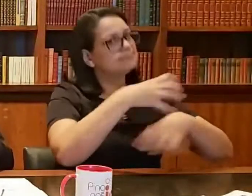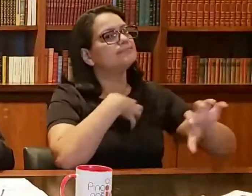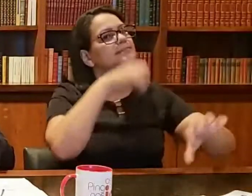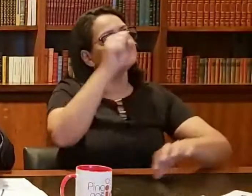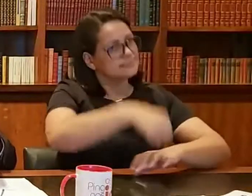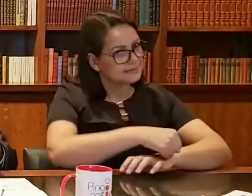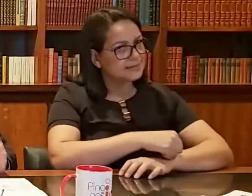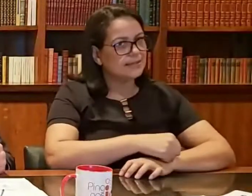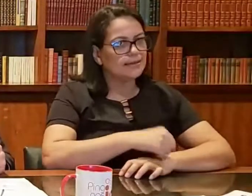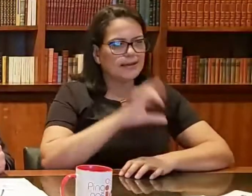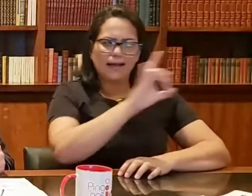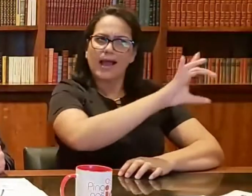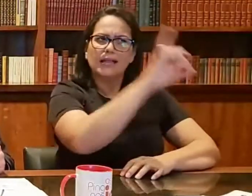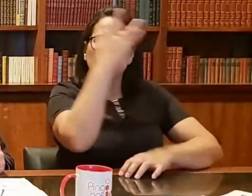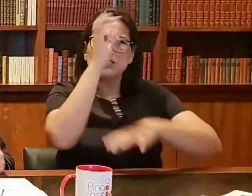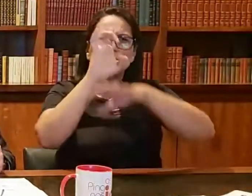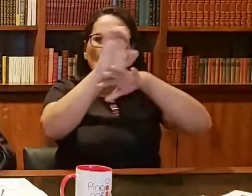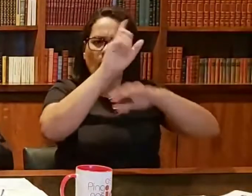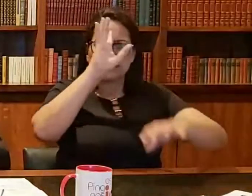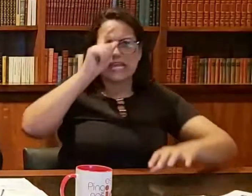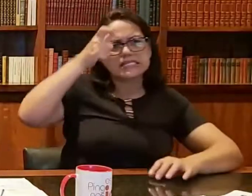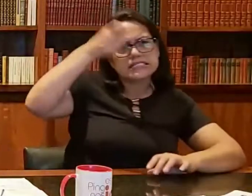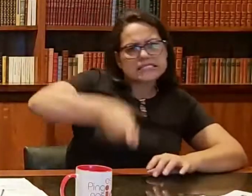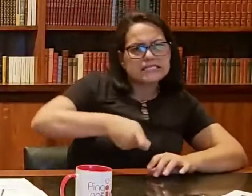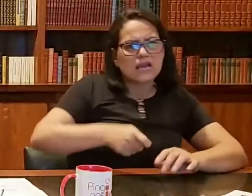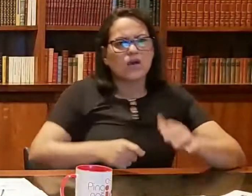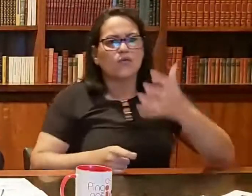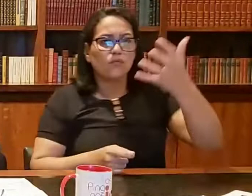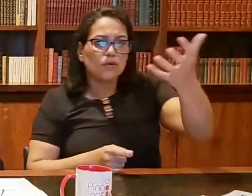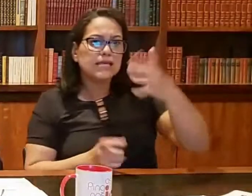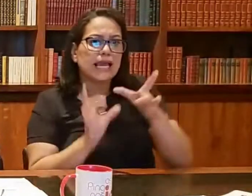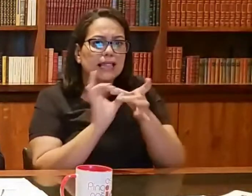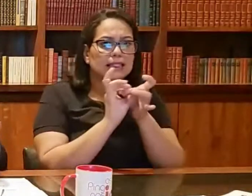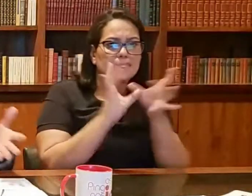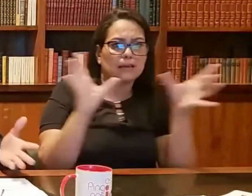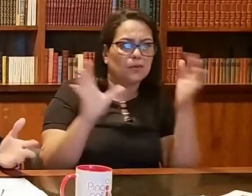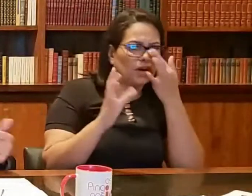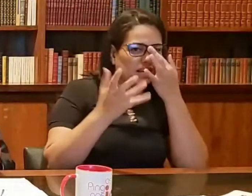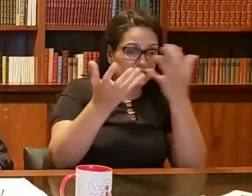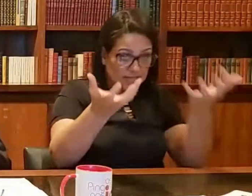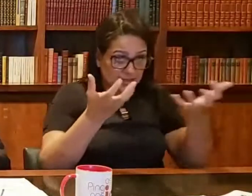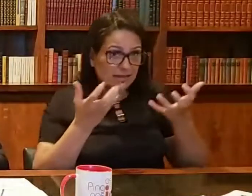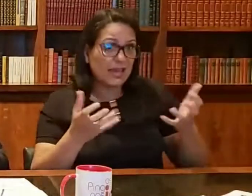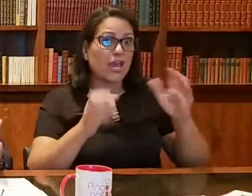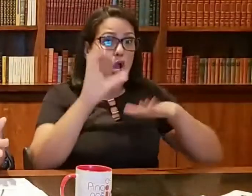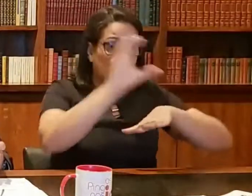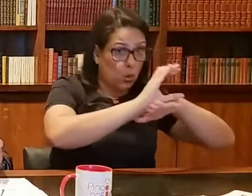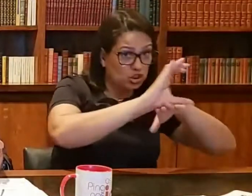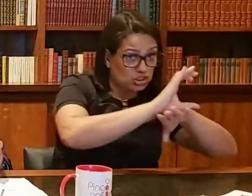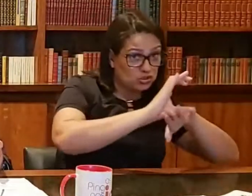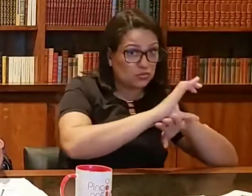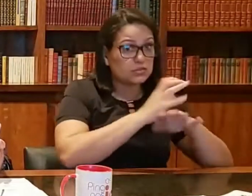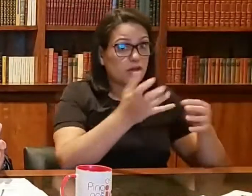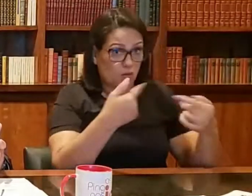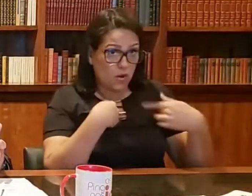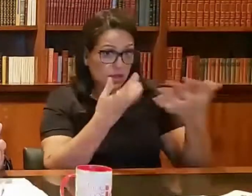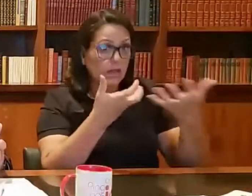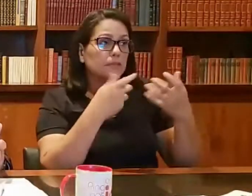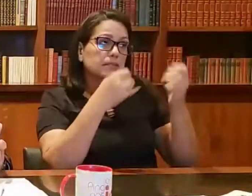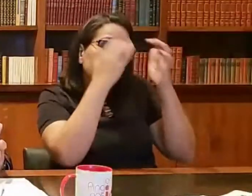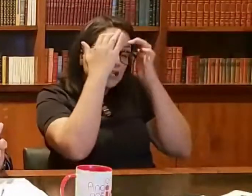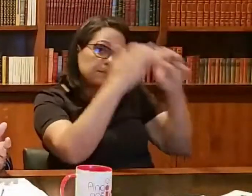Cada decisão que tomam, e se você quer ser democrata, cumprir a Constituição, cumprir a lei, você tem que